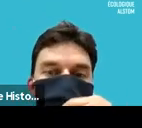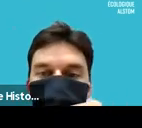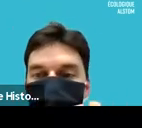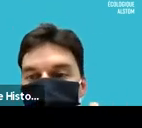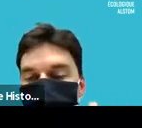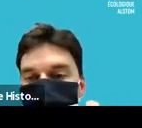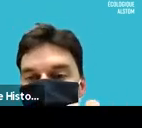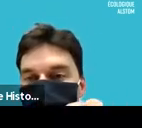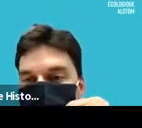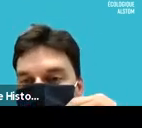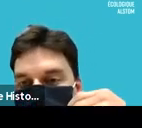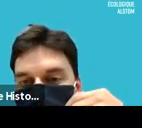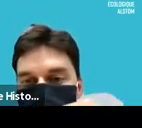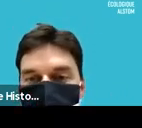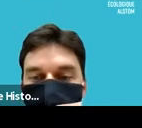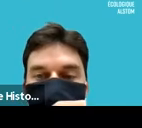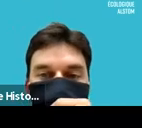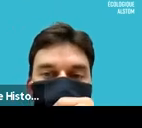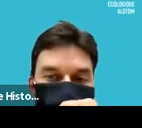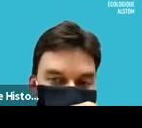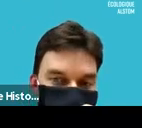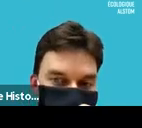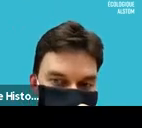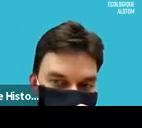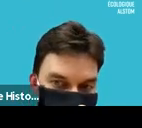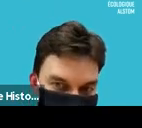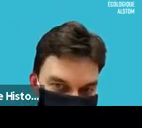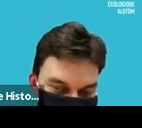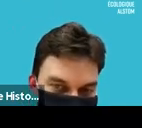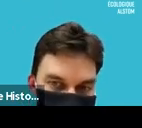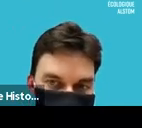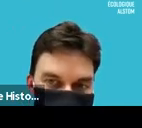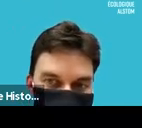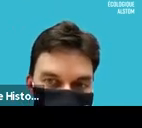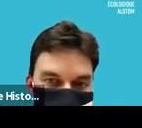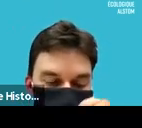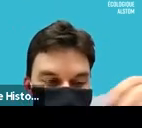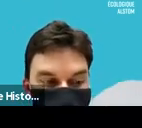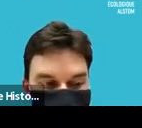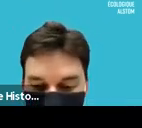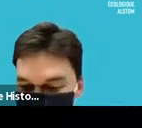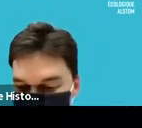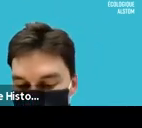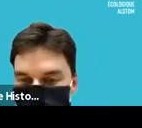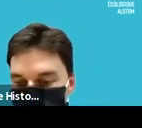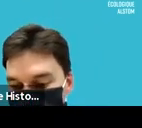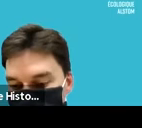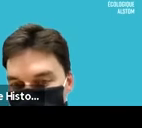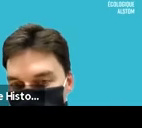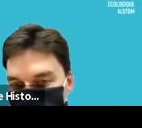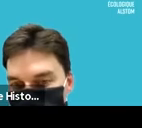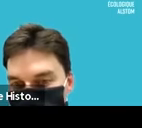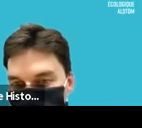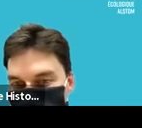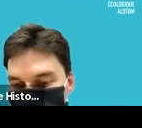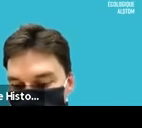la surface d'un enfin en tout cas la partie inférieure d'un viaduc donc